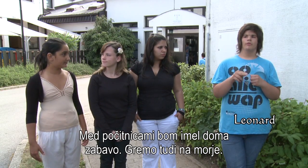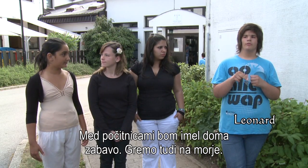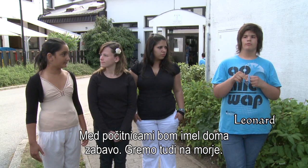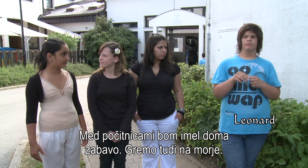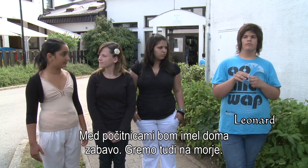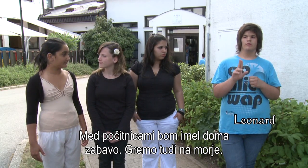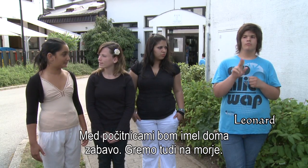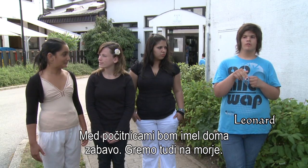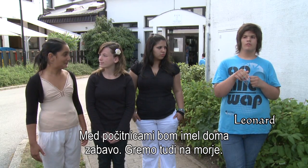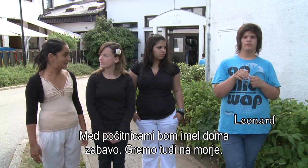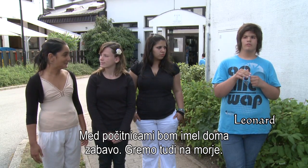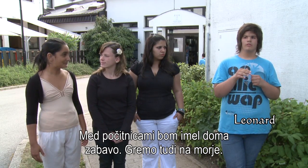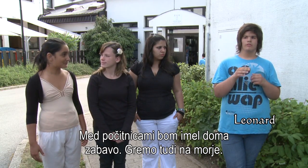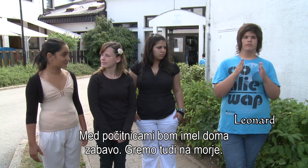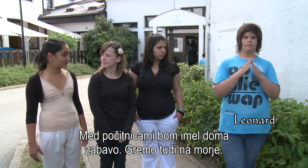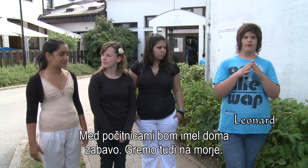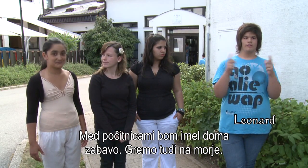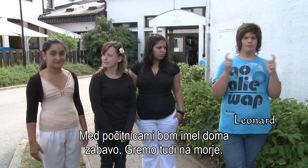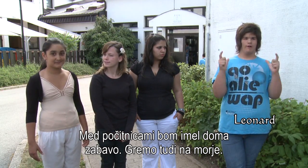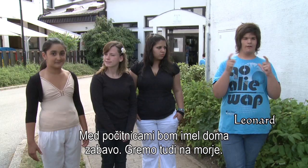Bom imel doma zabavo,